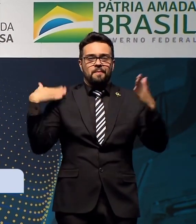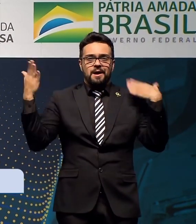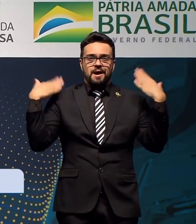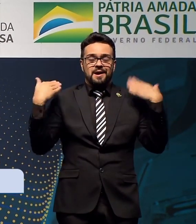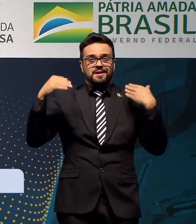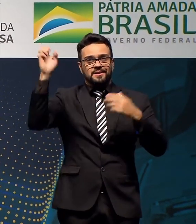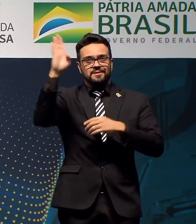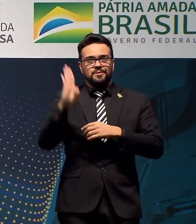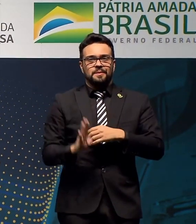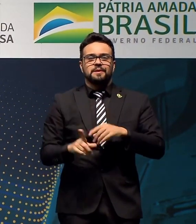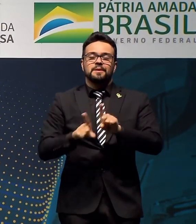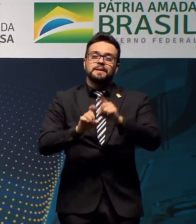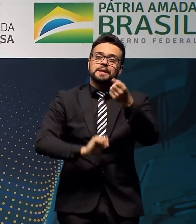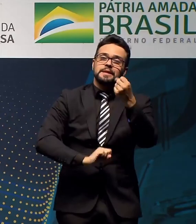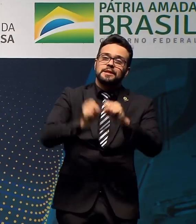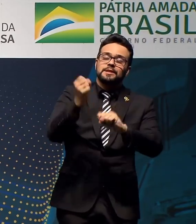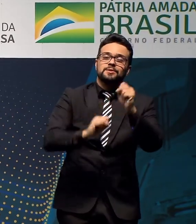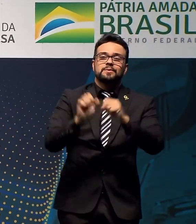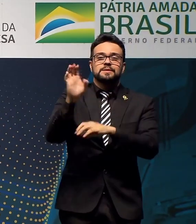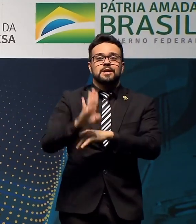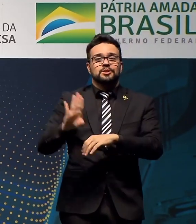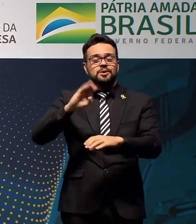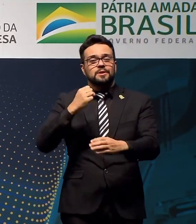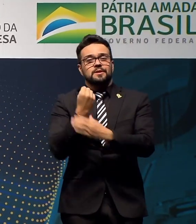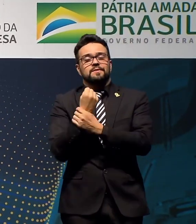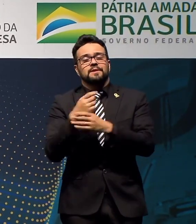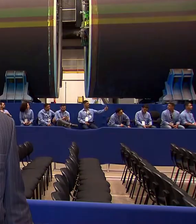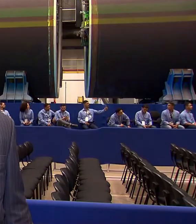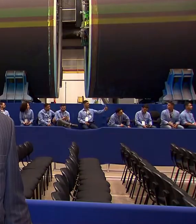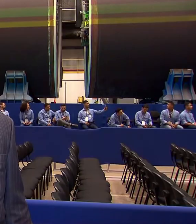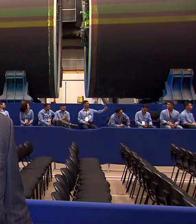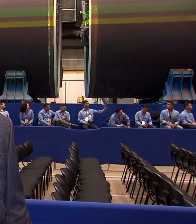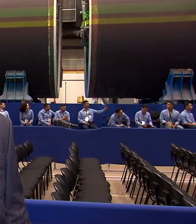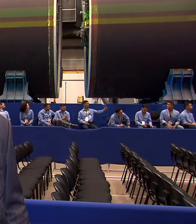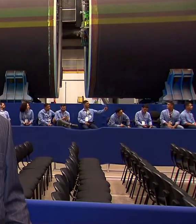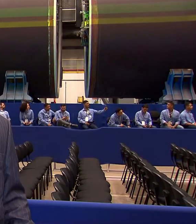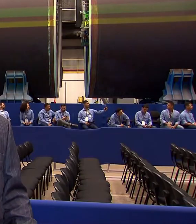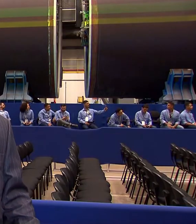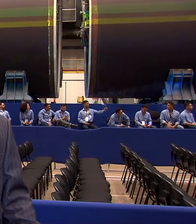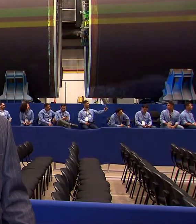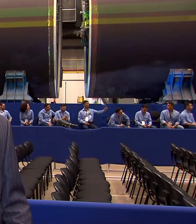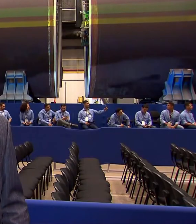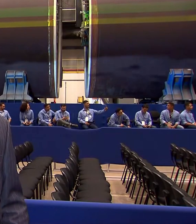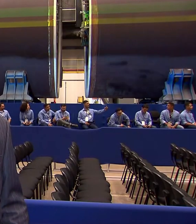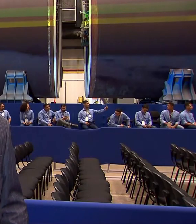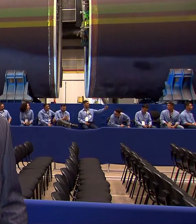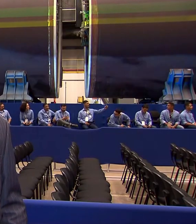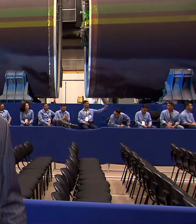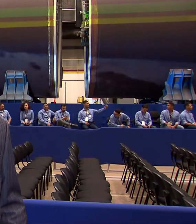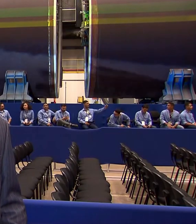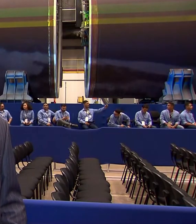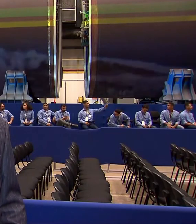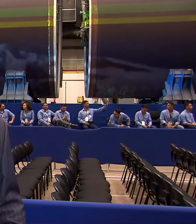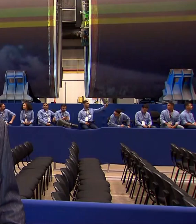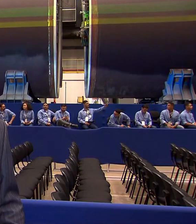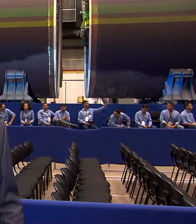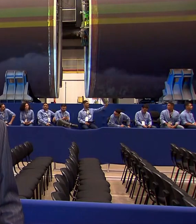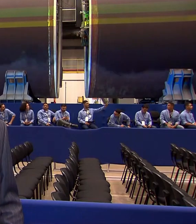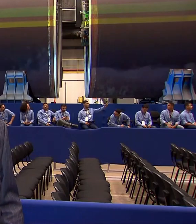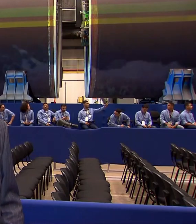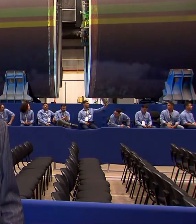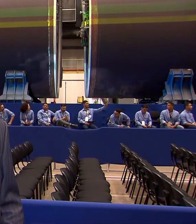a indústria nacional de defesa e para todos os brasileiros. O Humaitá vai passar mais um ano em período de construção e